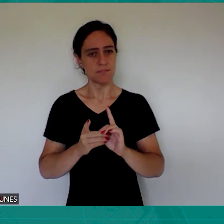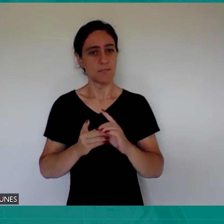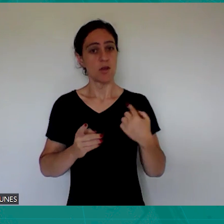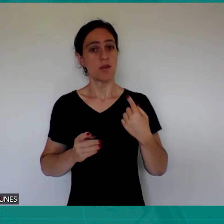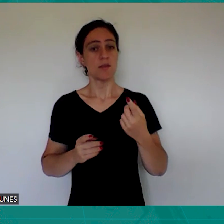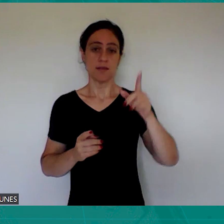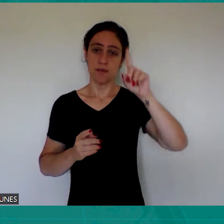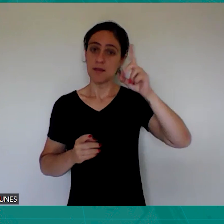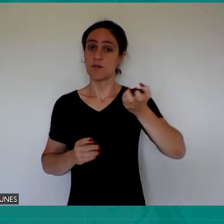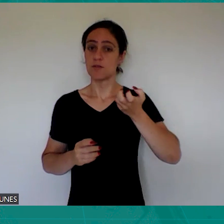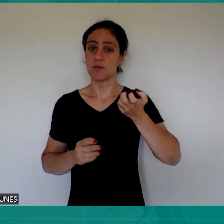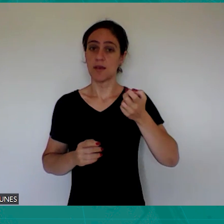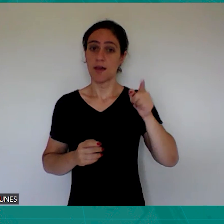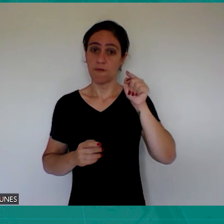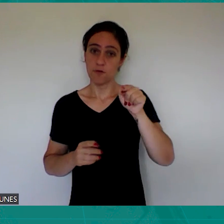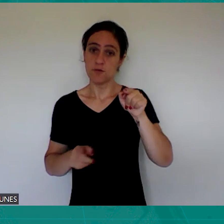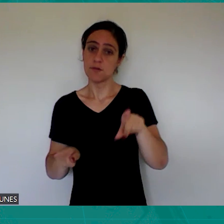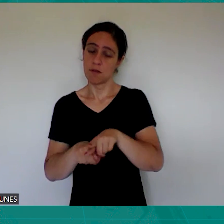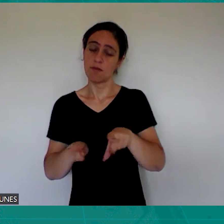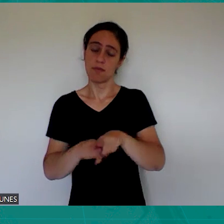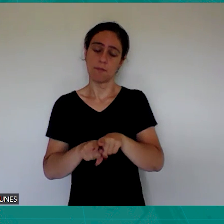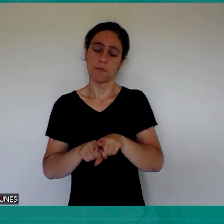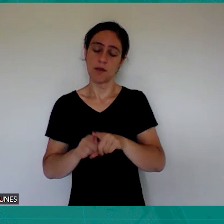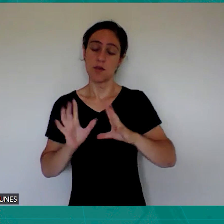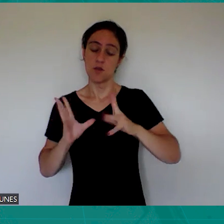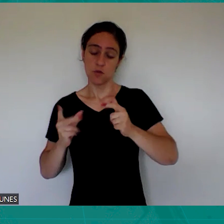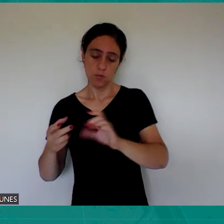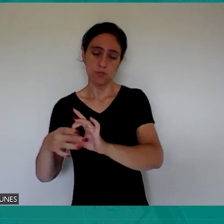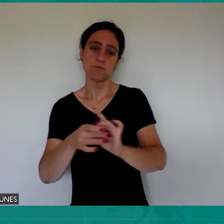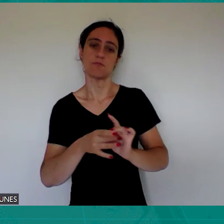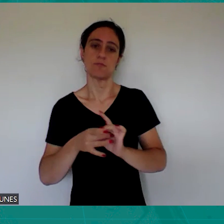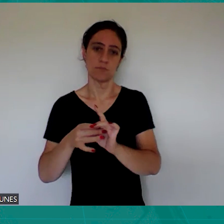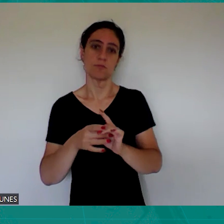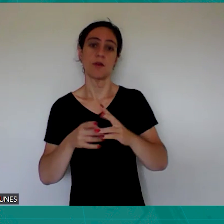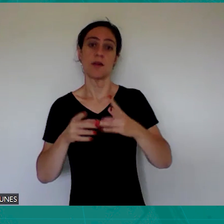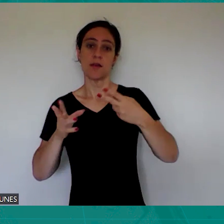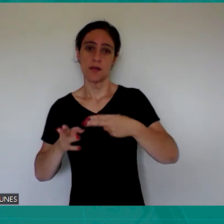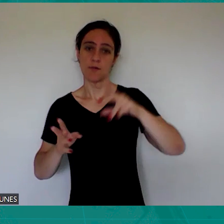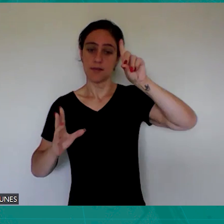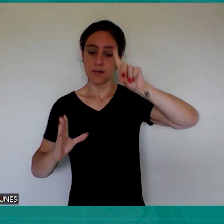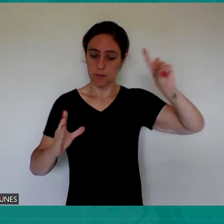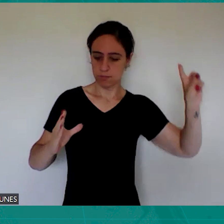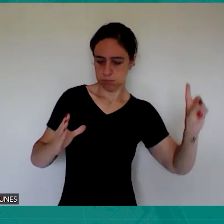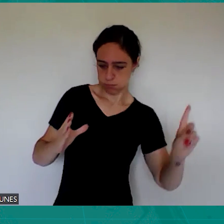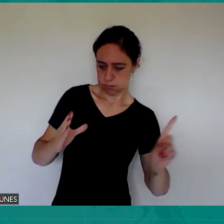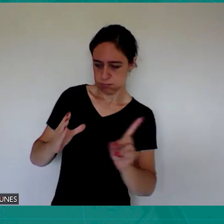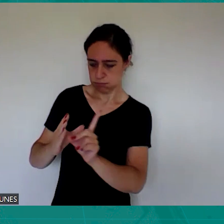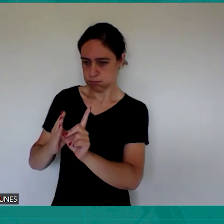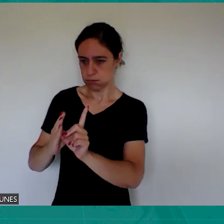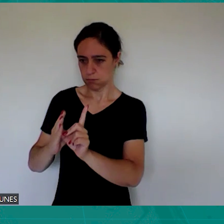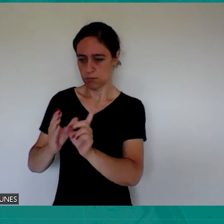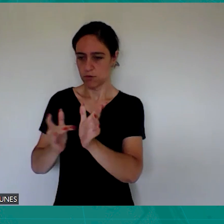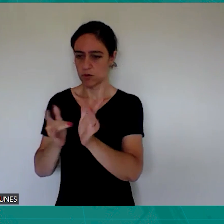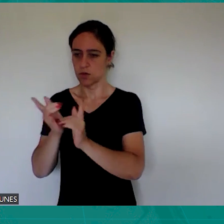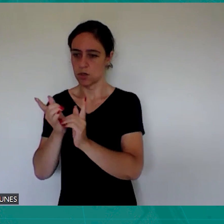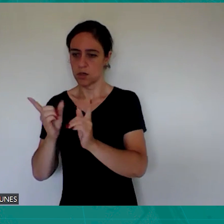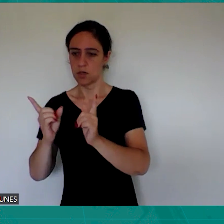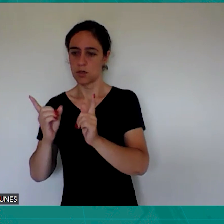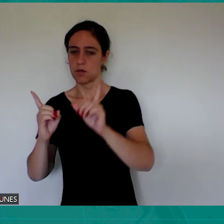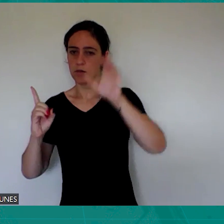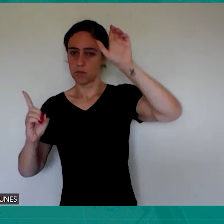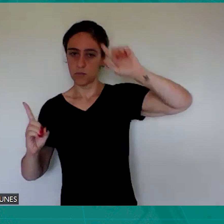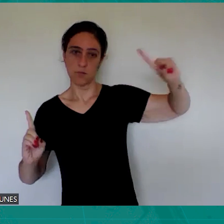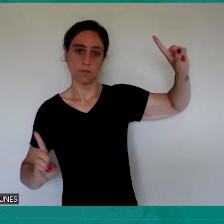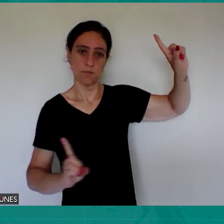que todos sejam um, e como és tu, ó Pai, em mim, e eu em ti, também sejam eles